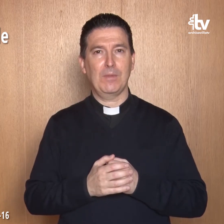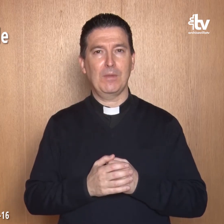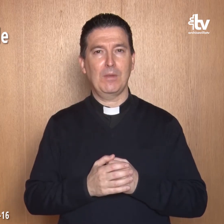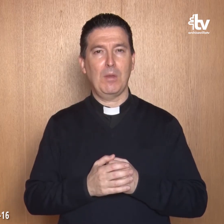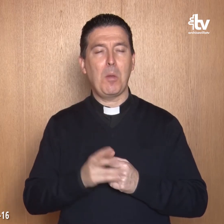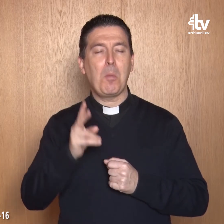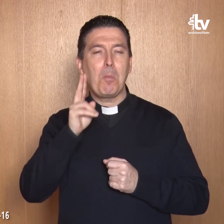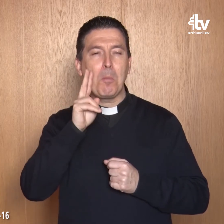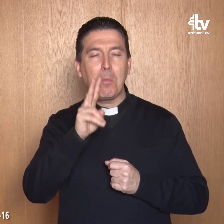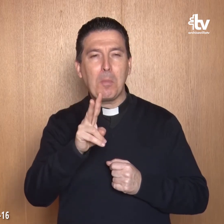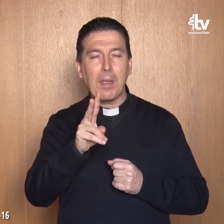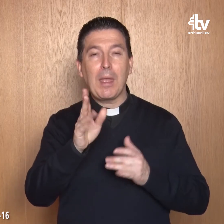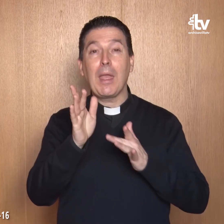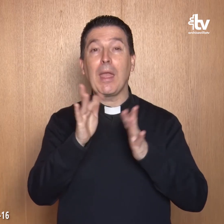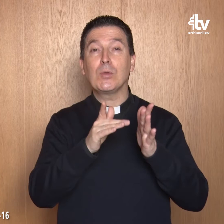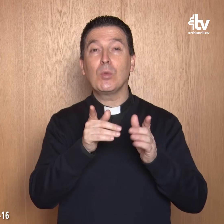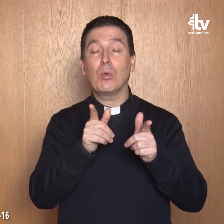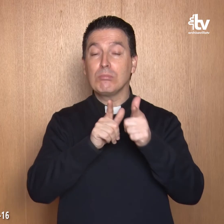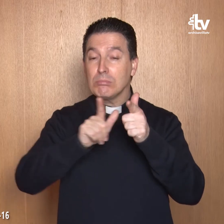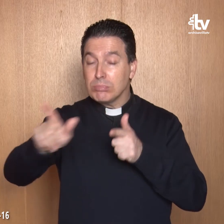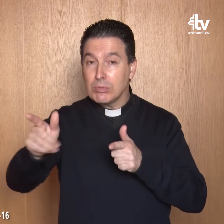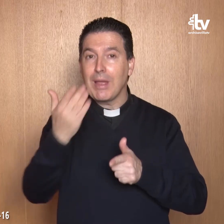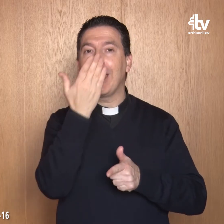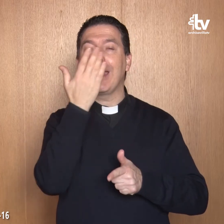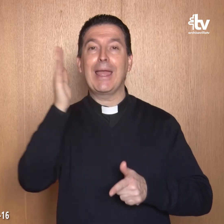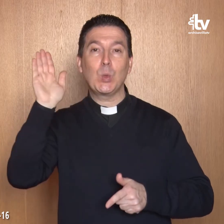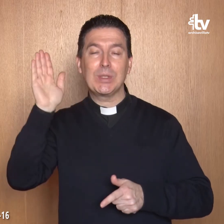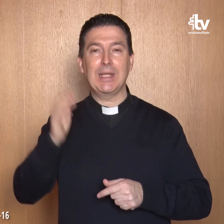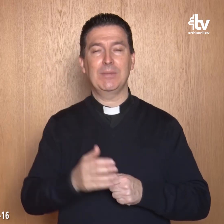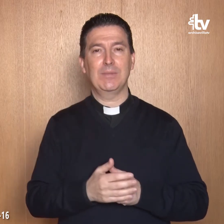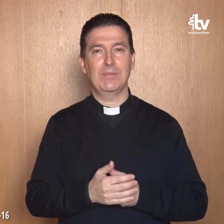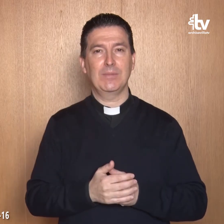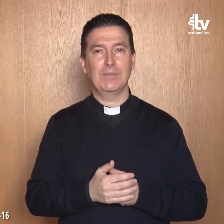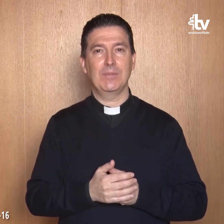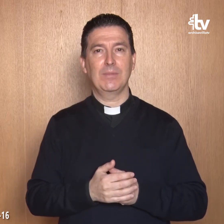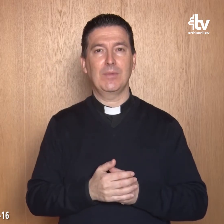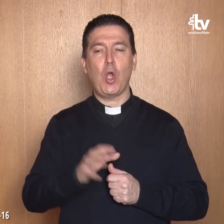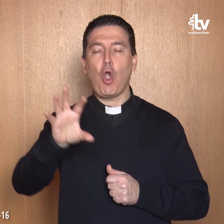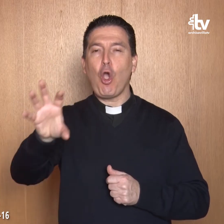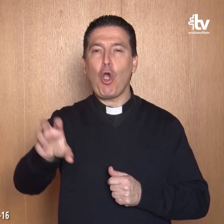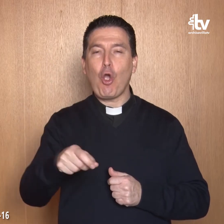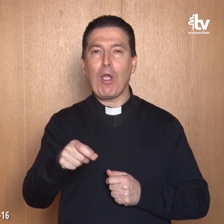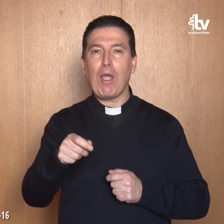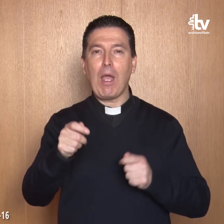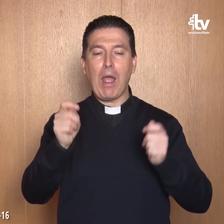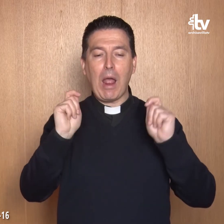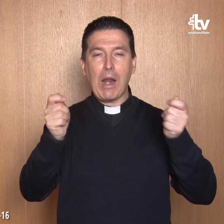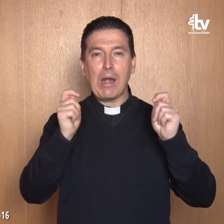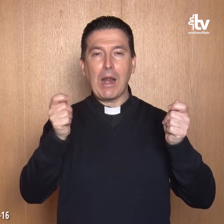al oír que Jesús venía a Jerusalén, tomaron ramos de palmeras